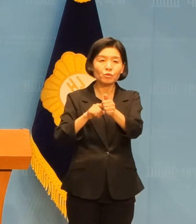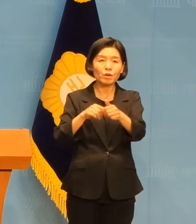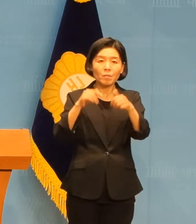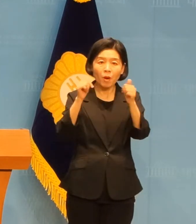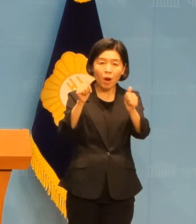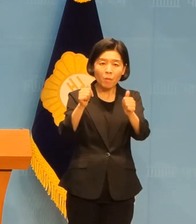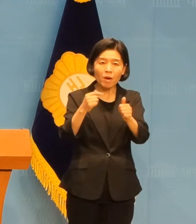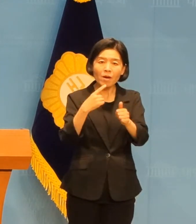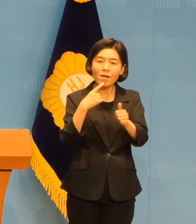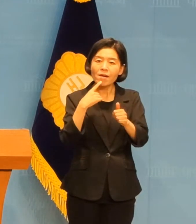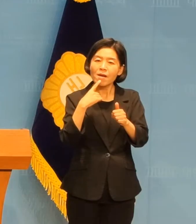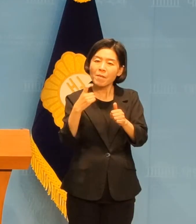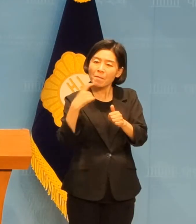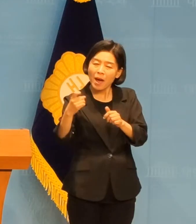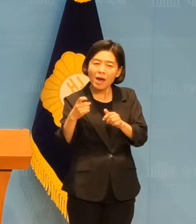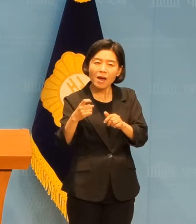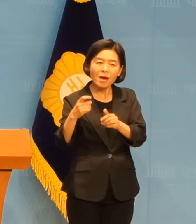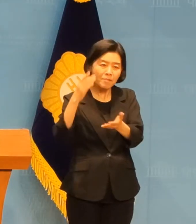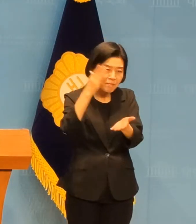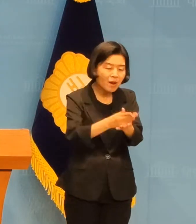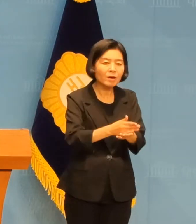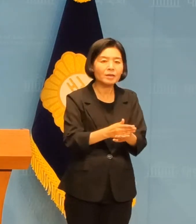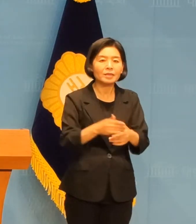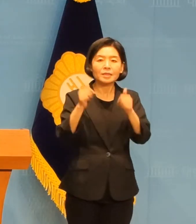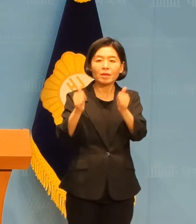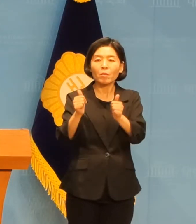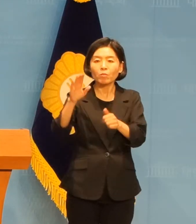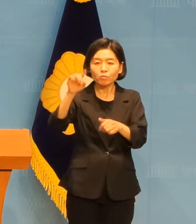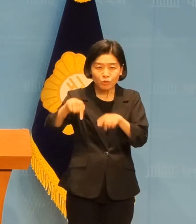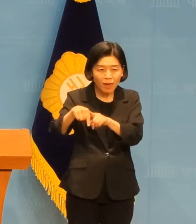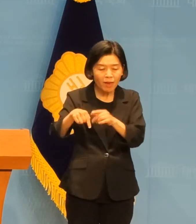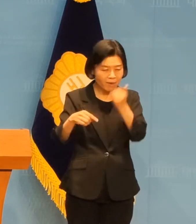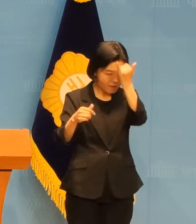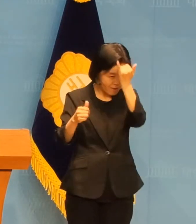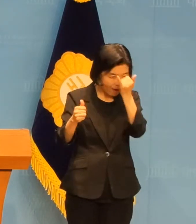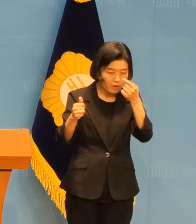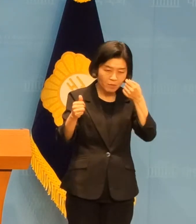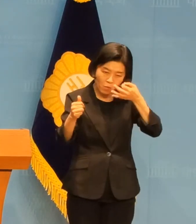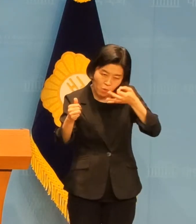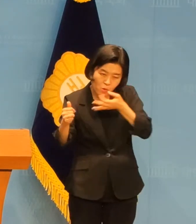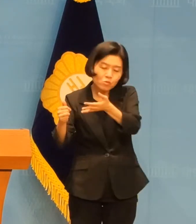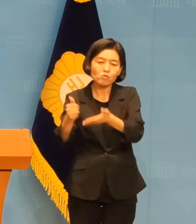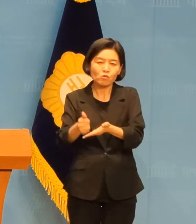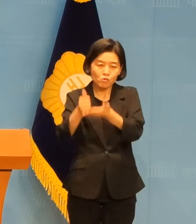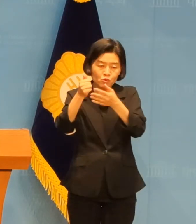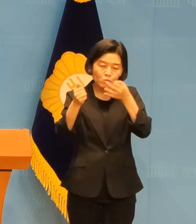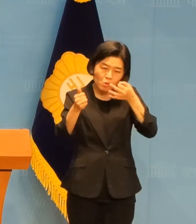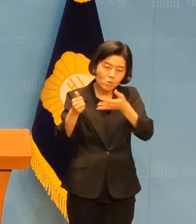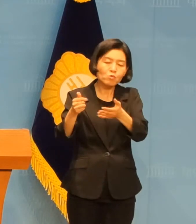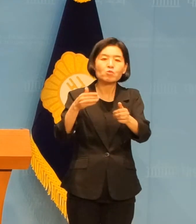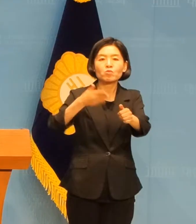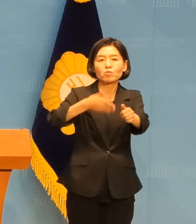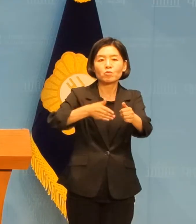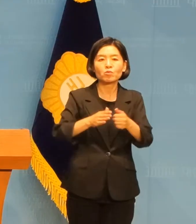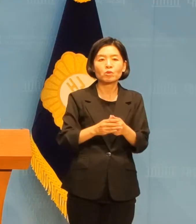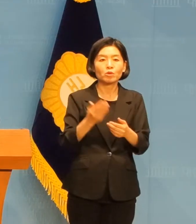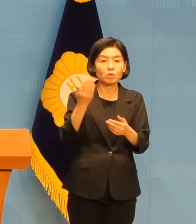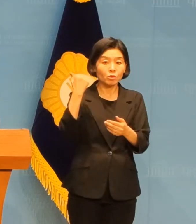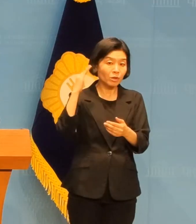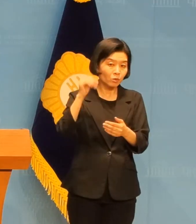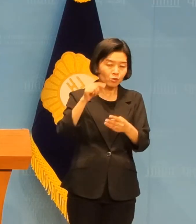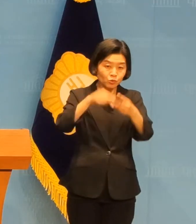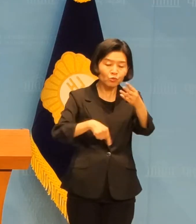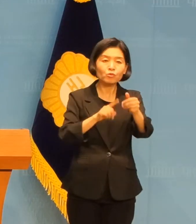중단하고 사법부에 대한 최소한의 예의를 존중을 보여주십시오. 윤석열 전 대통령이 오늘